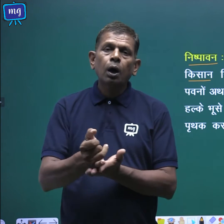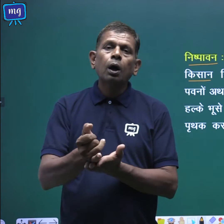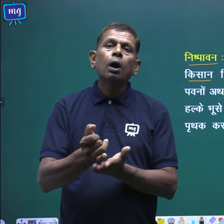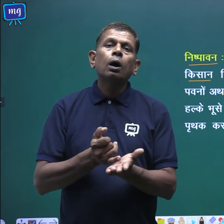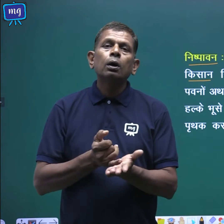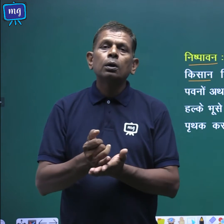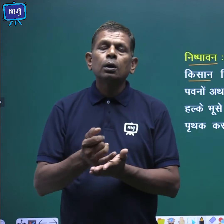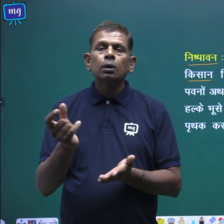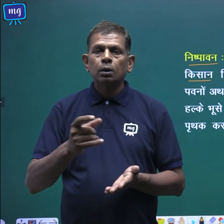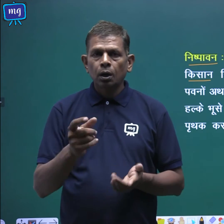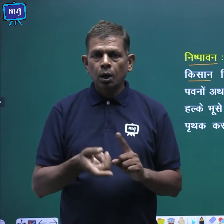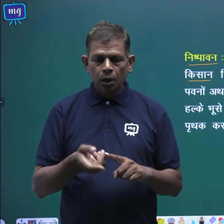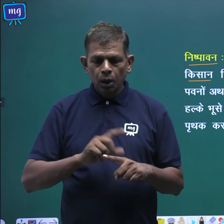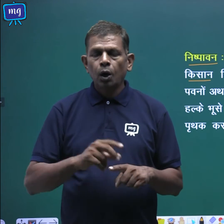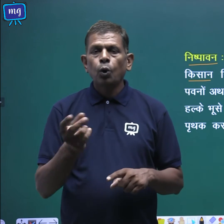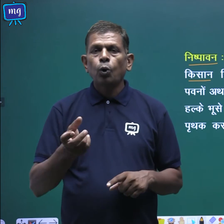निष्पावन का उपयोग